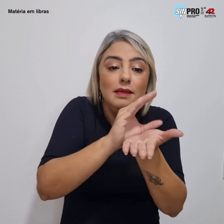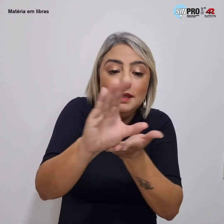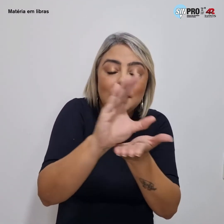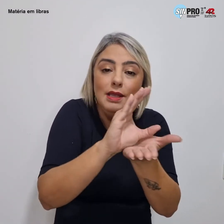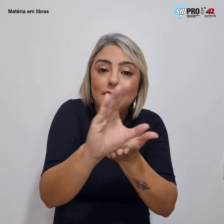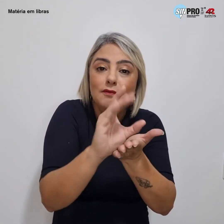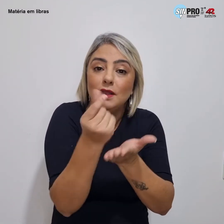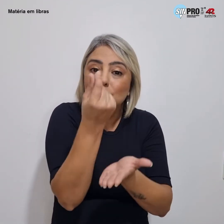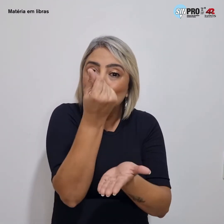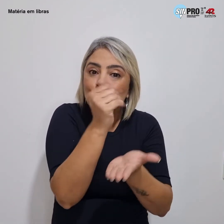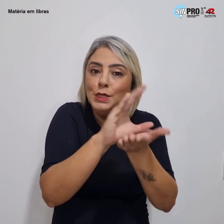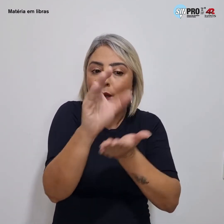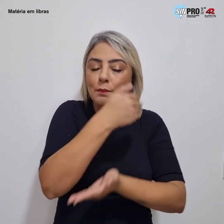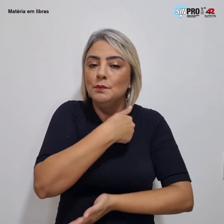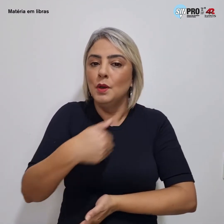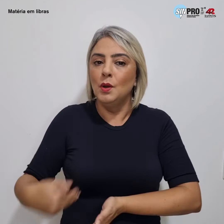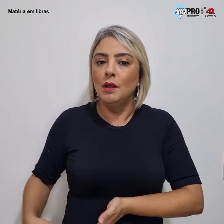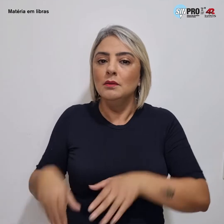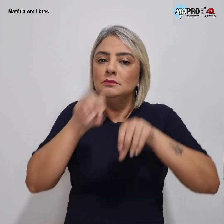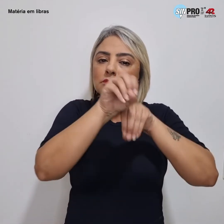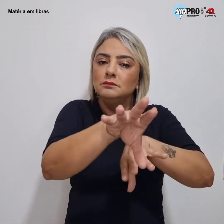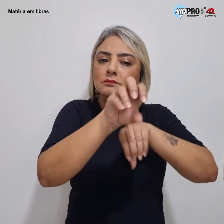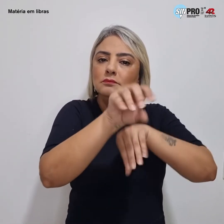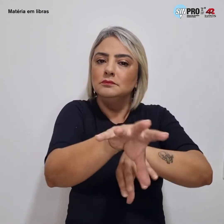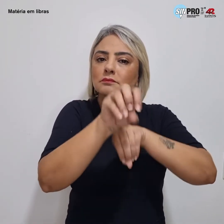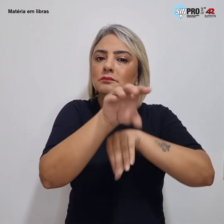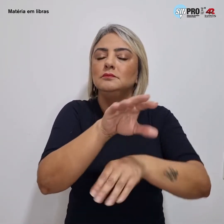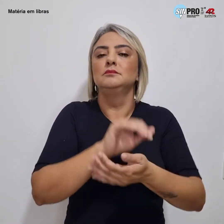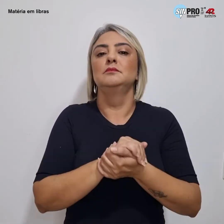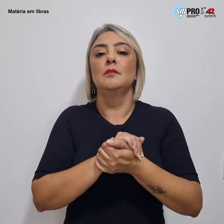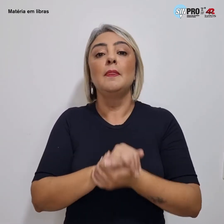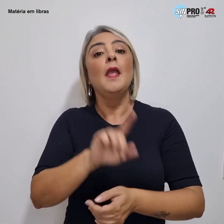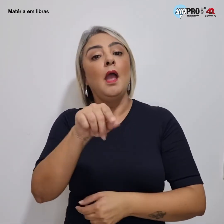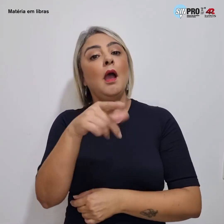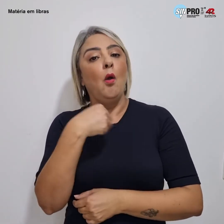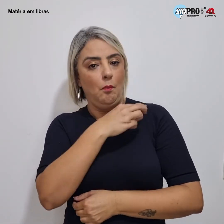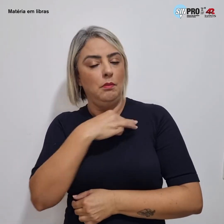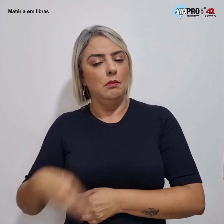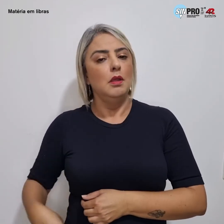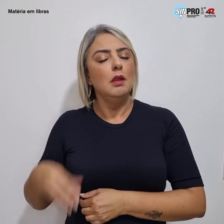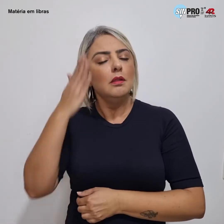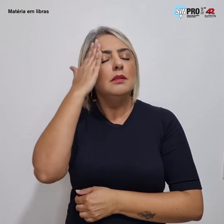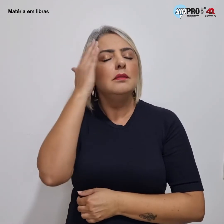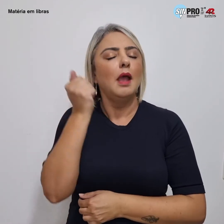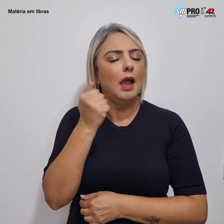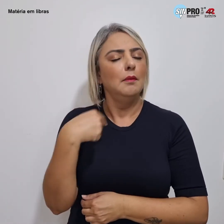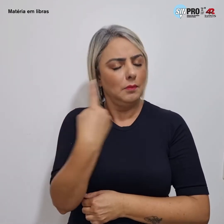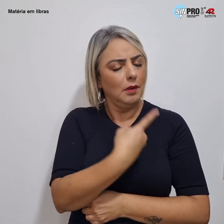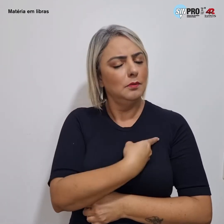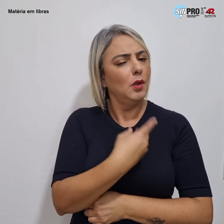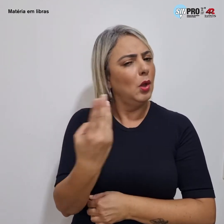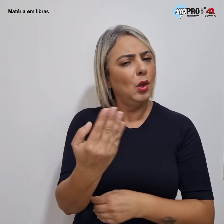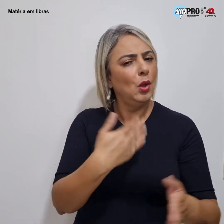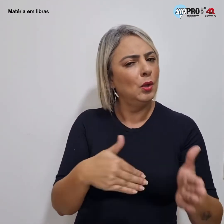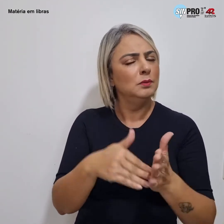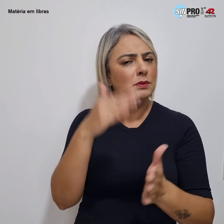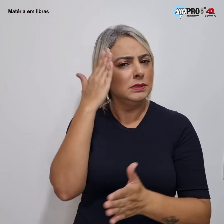mas investir o dinheiro público na educação. Ele também sabe, como nós